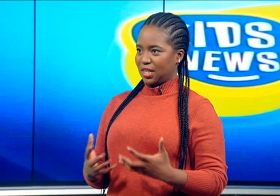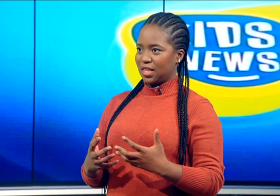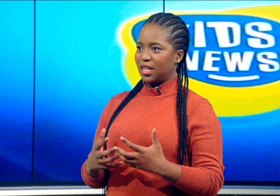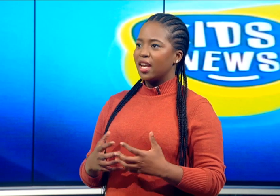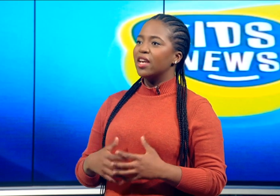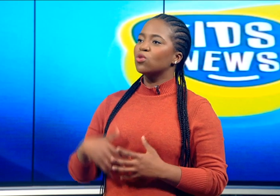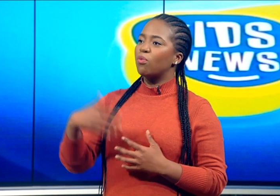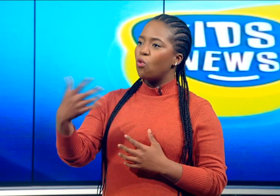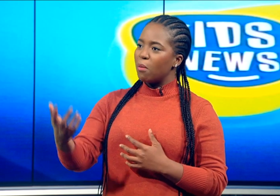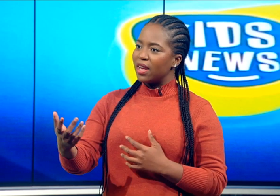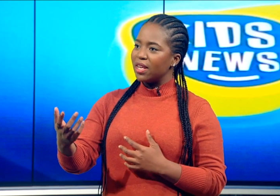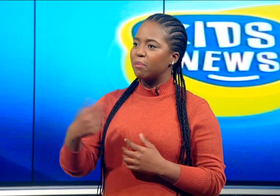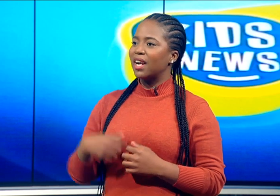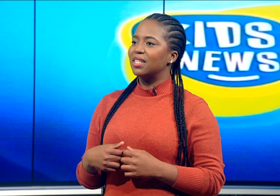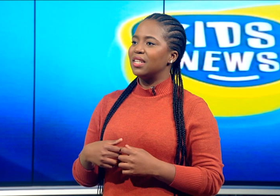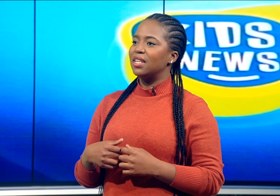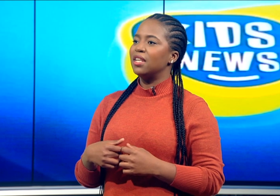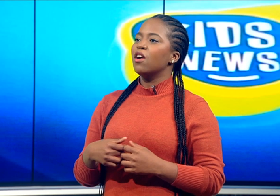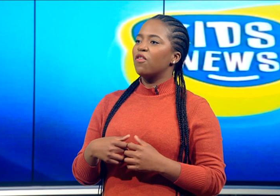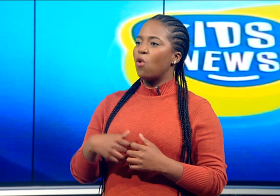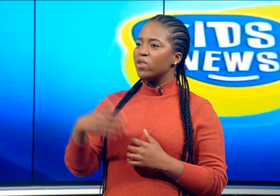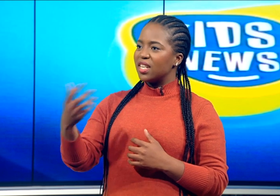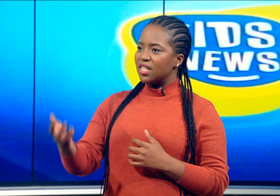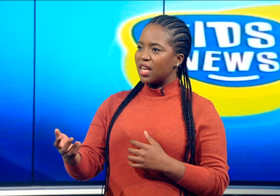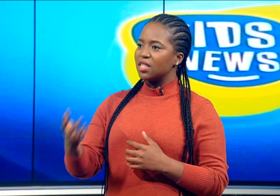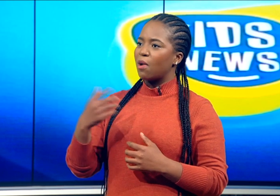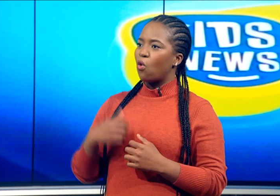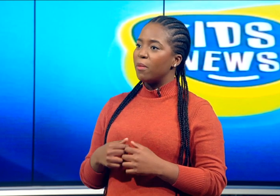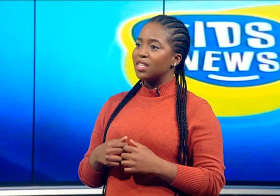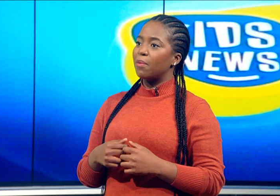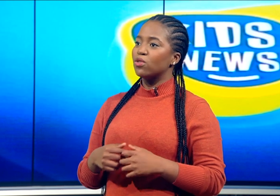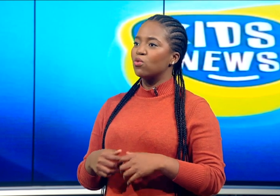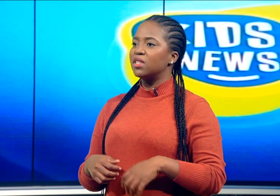igazette ezophuma emphakathini for u 30 days bacomment abantu ukuthi